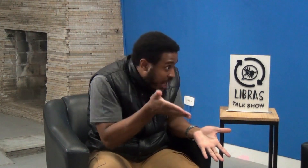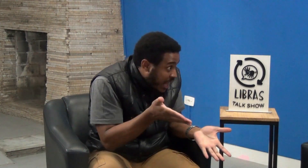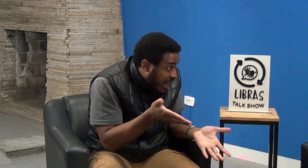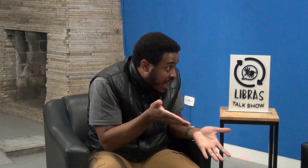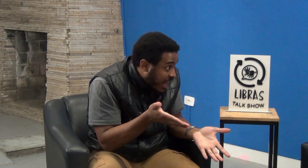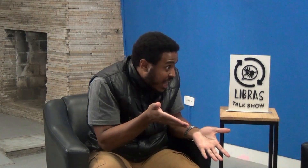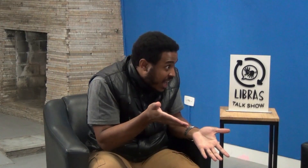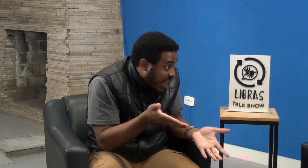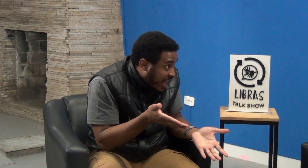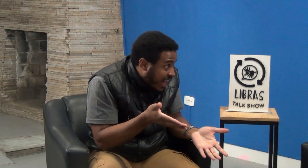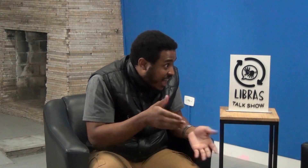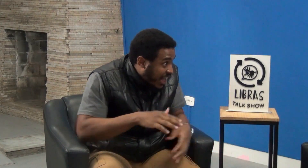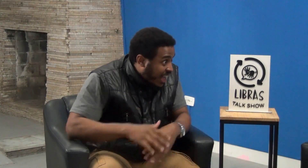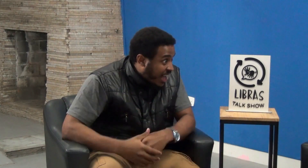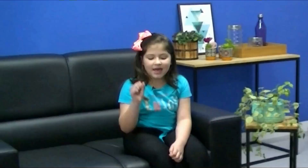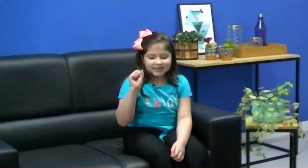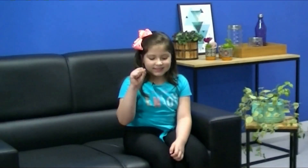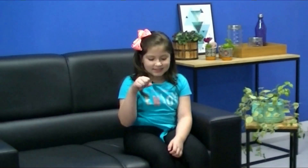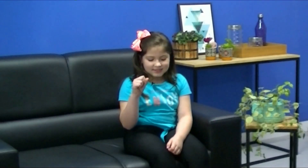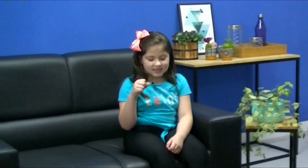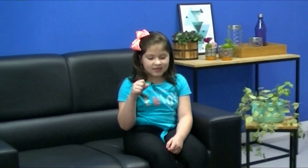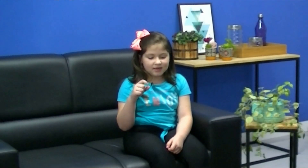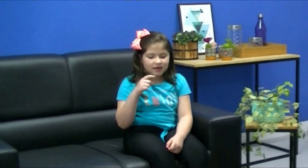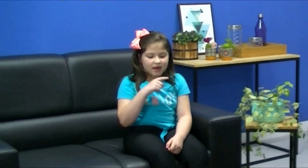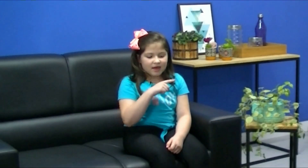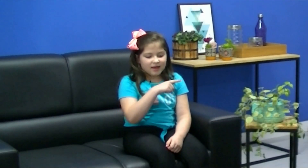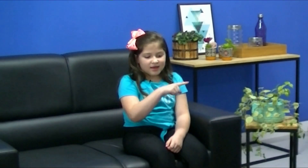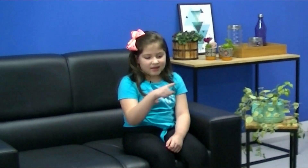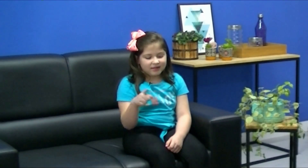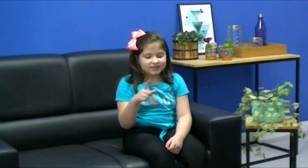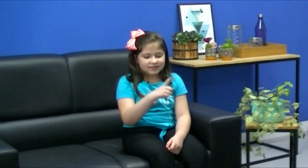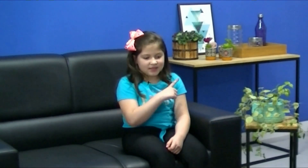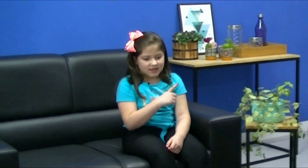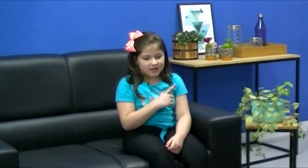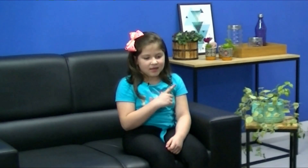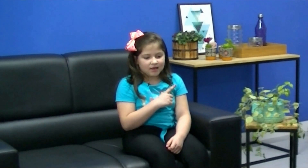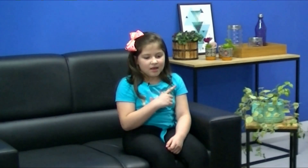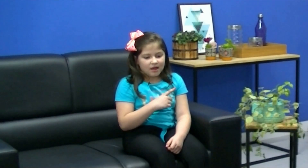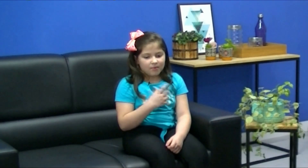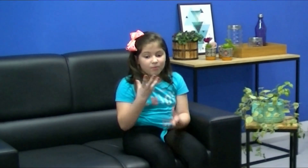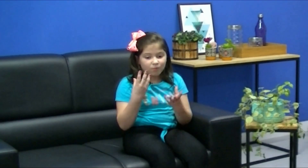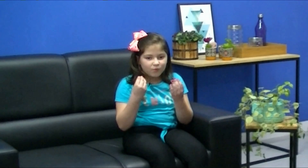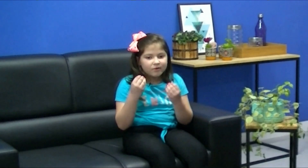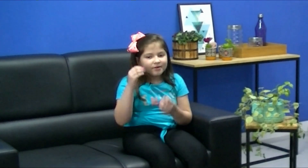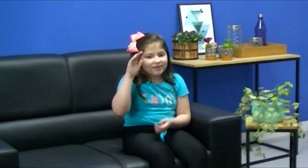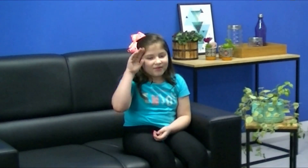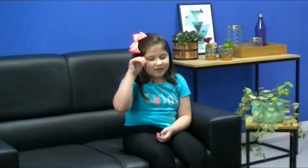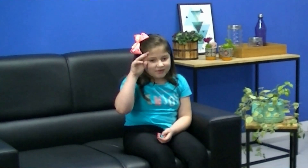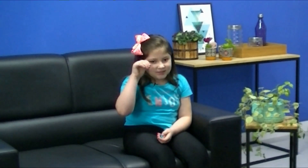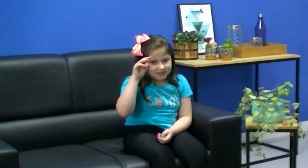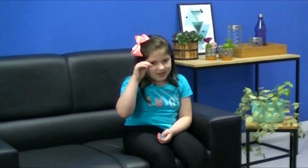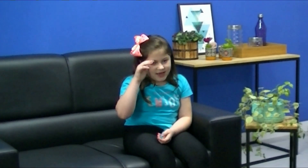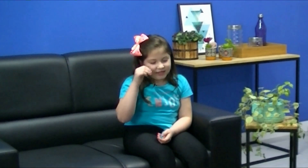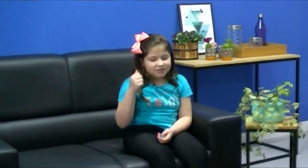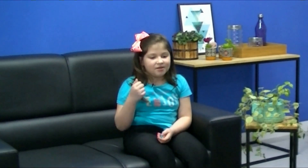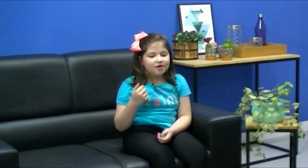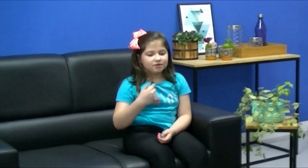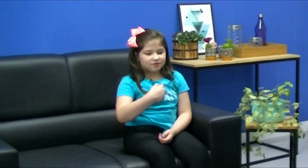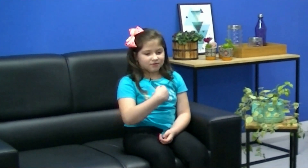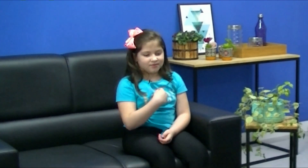dentro da sua escola? Sim, eles têm muita curiosidade dos